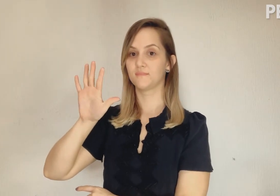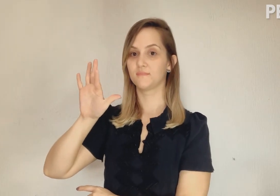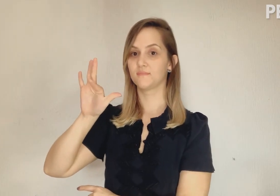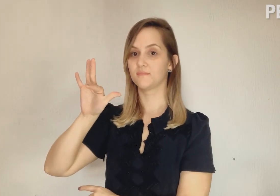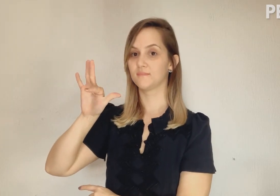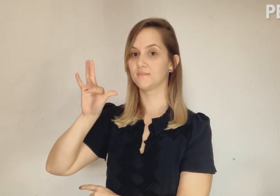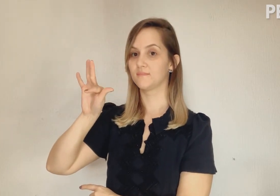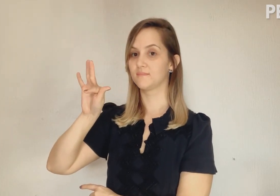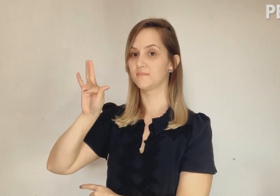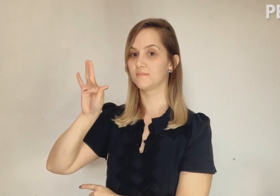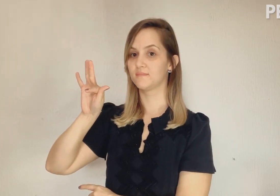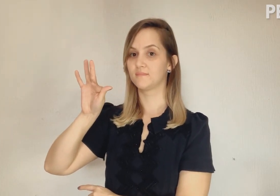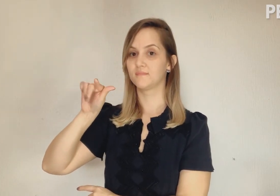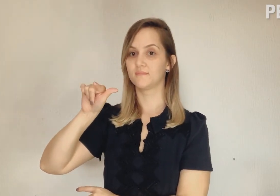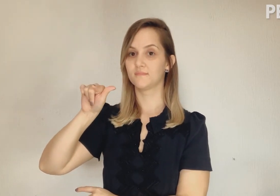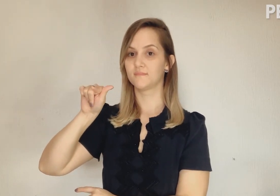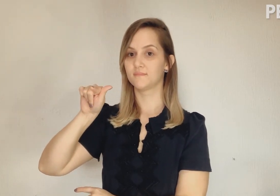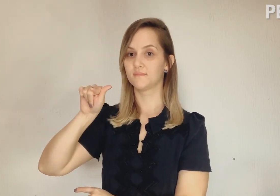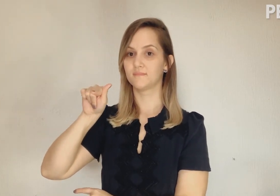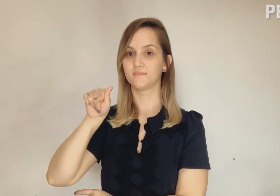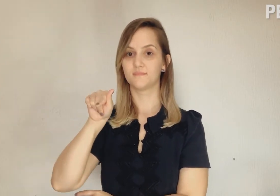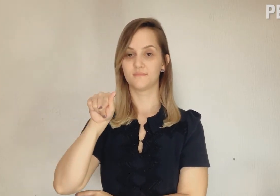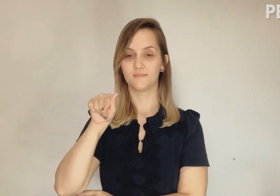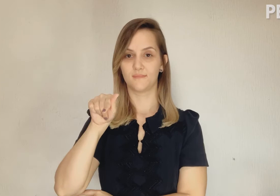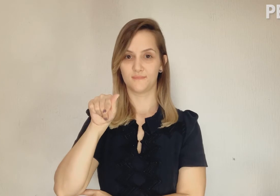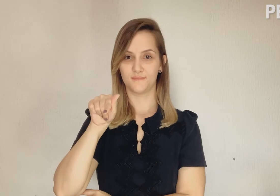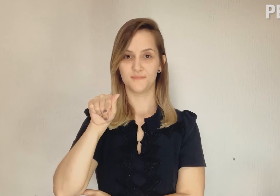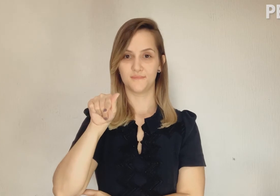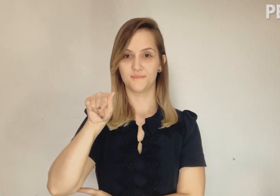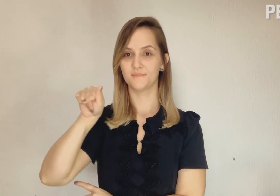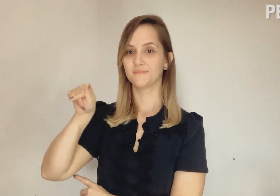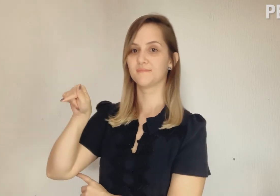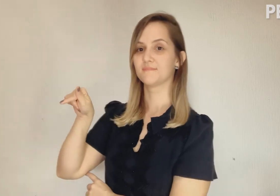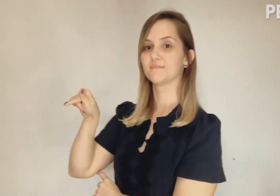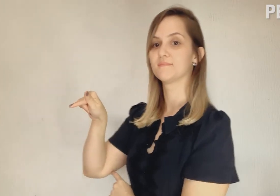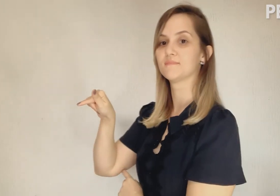Número 7, meu dedo indicador tá lá para frente, ó.